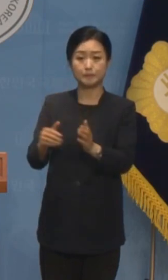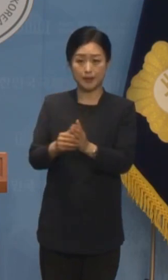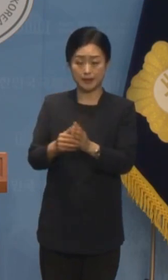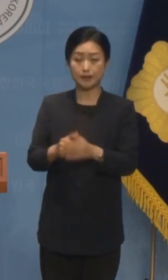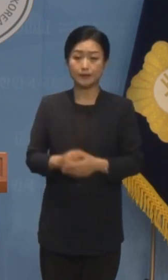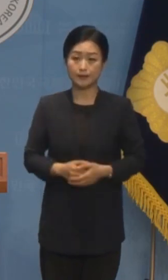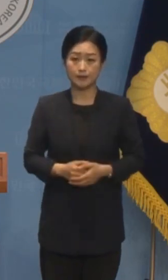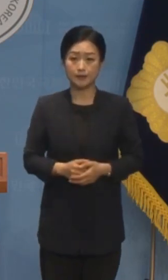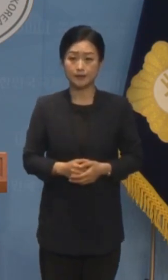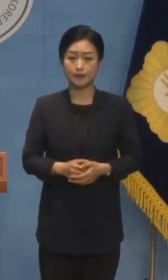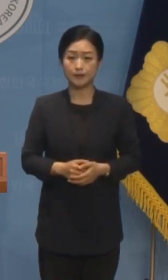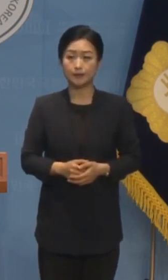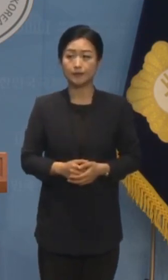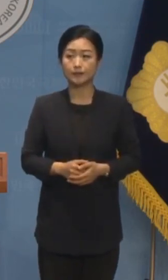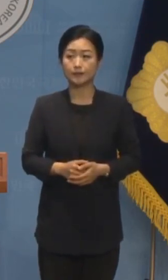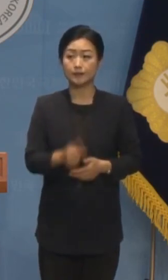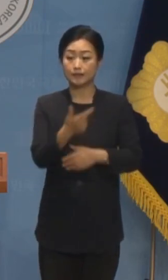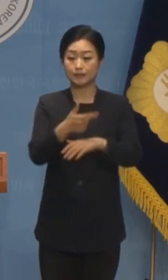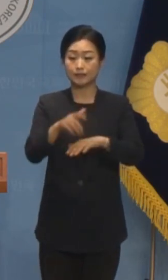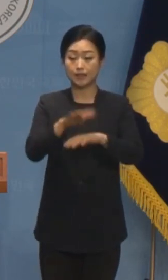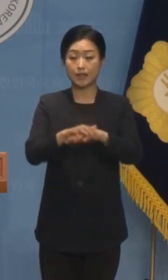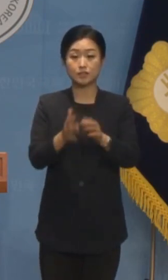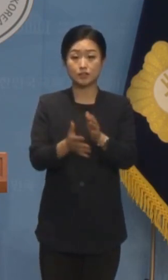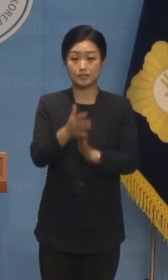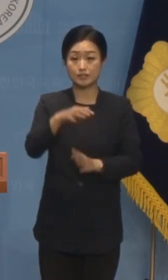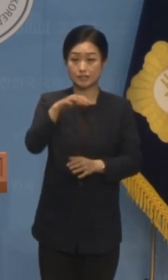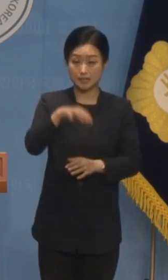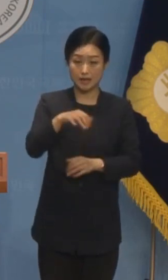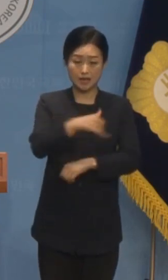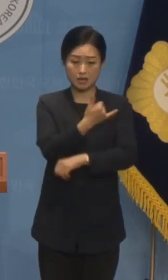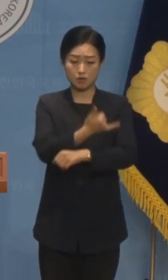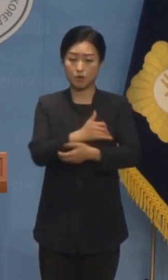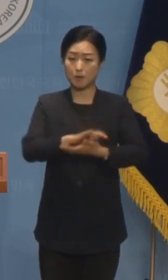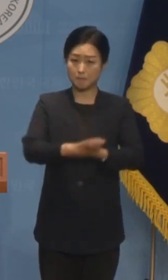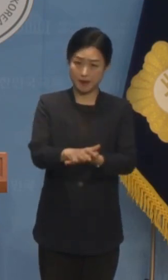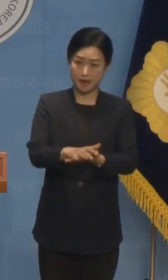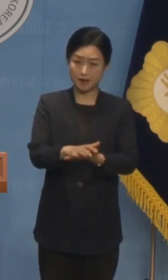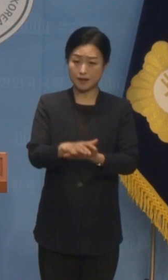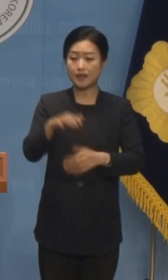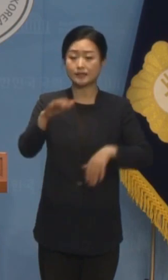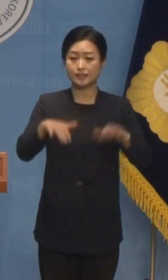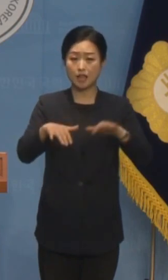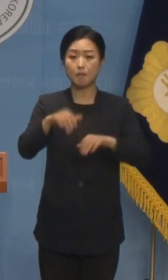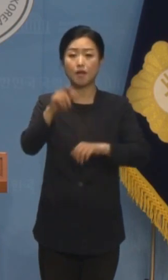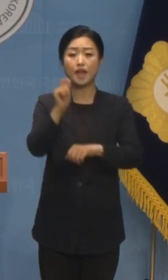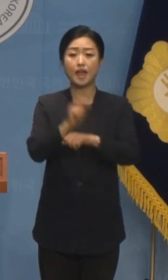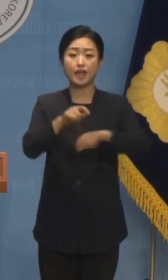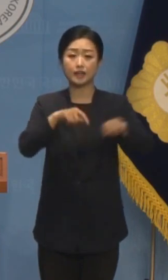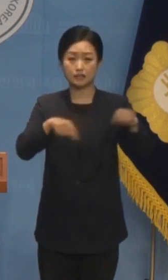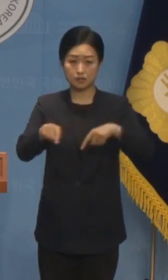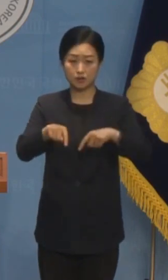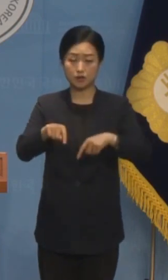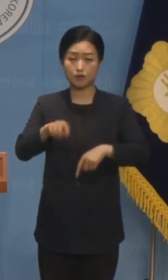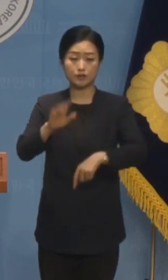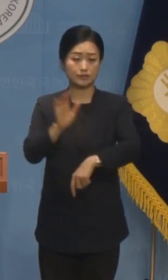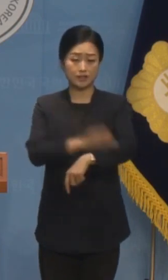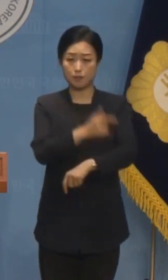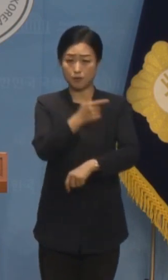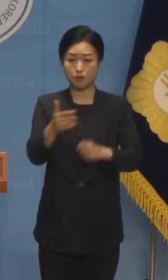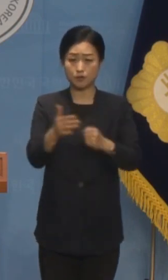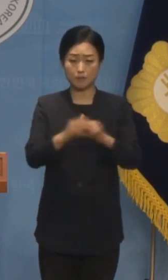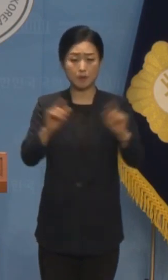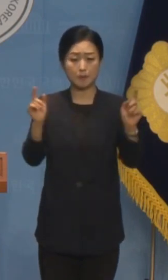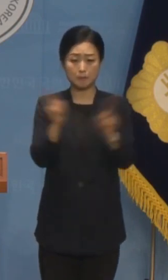있습니다. 대전시의 반인권적, 차별적 행정은 그 자체로 규탄과 시정의